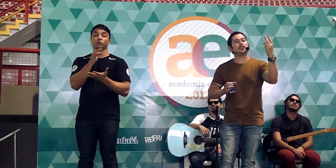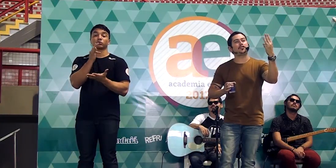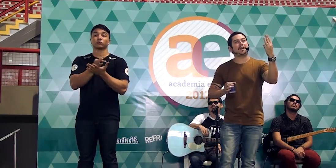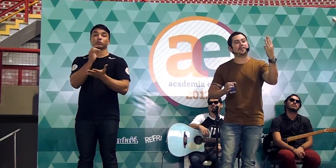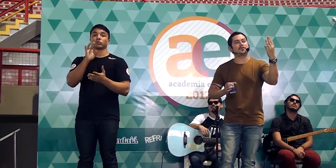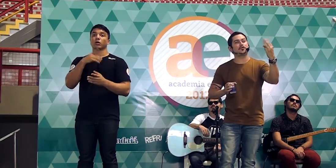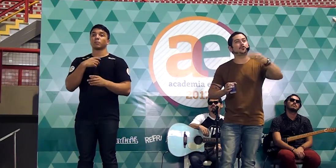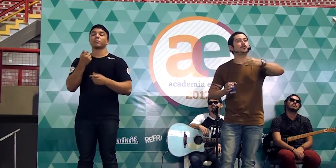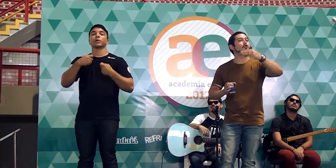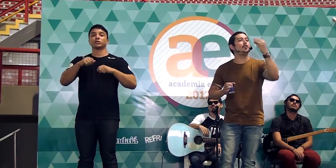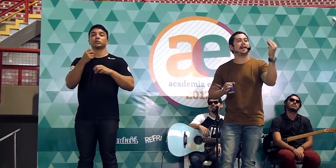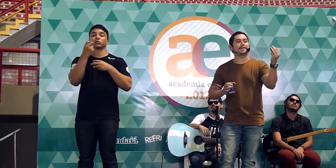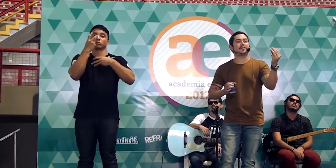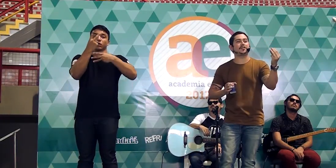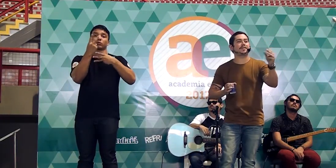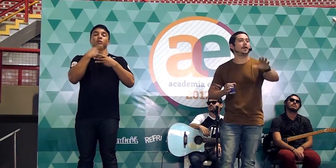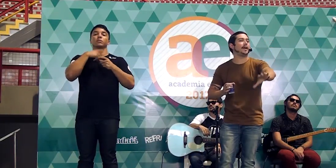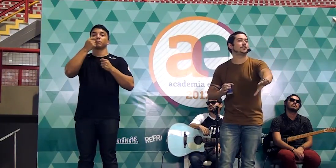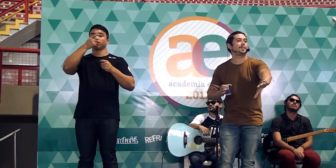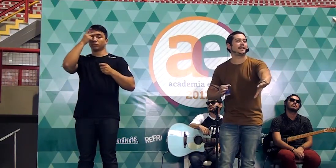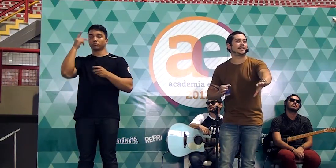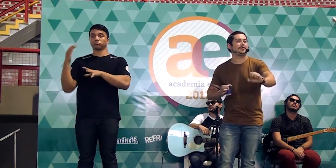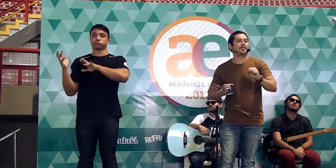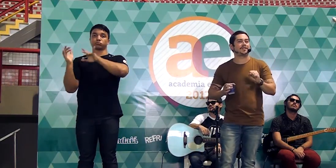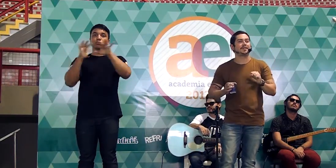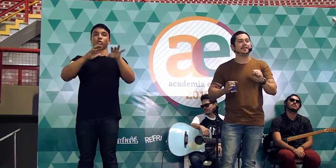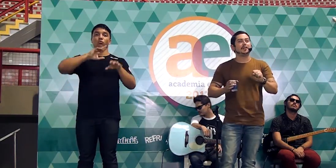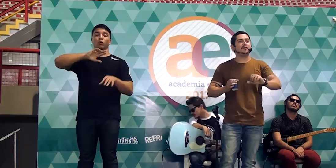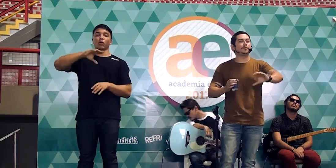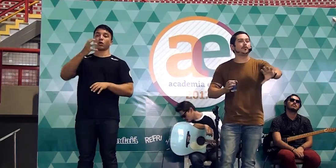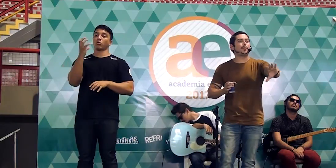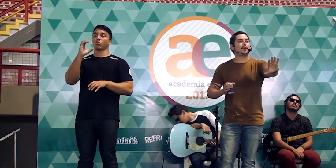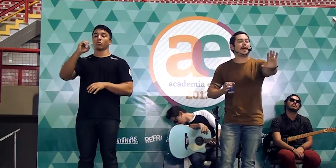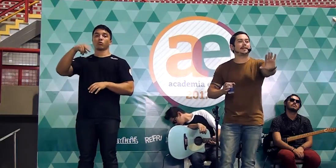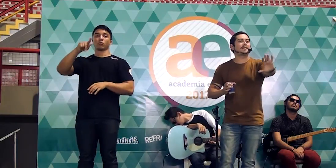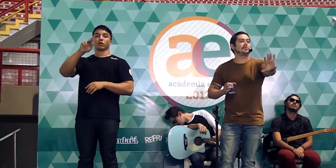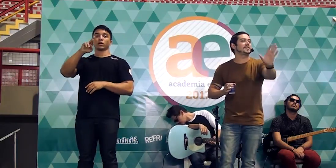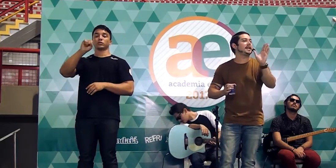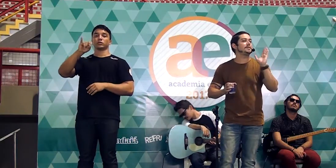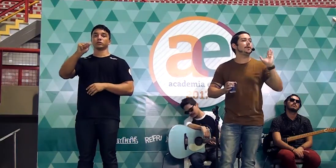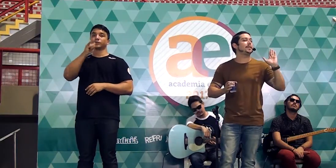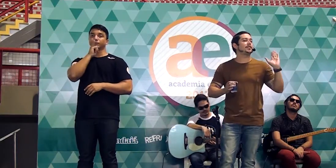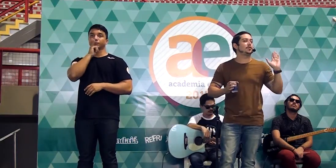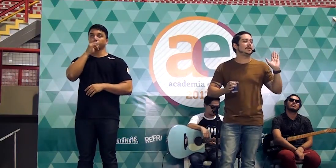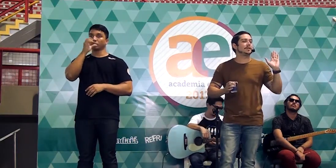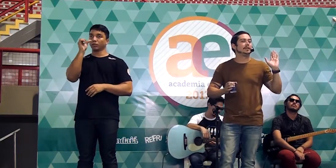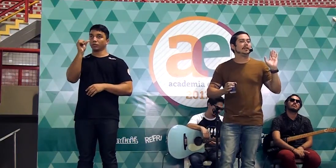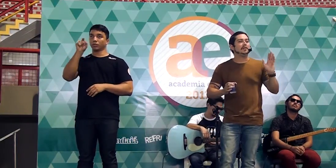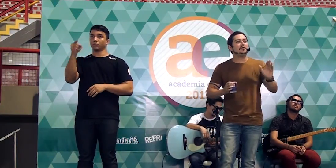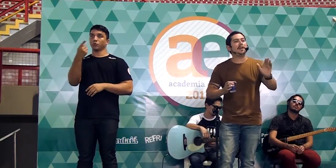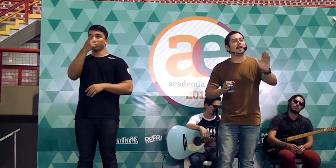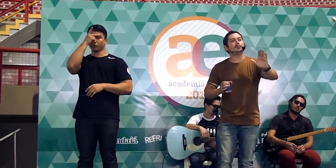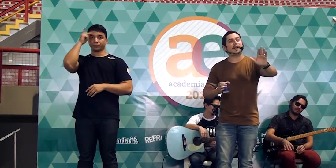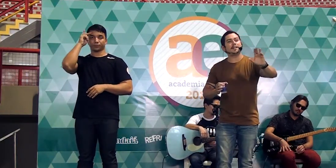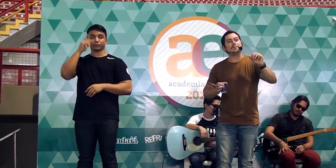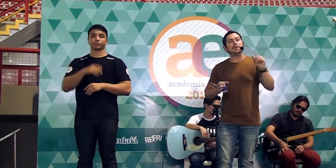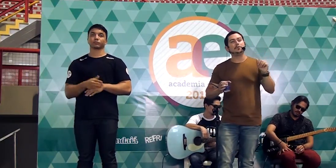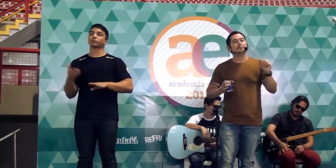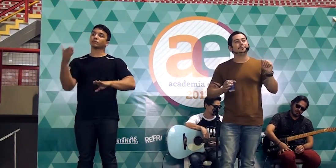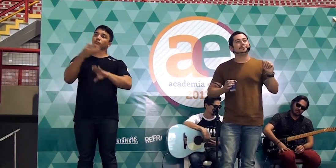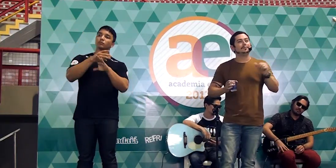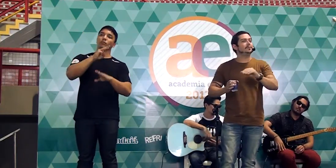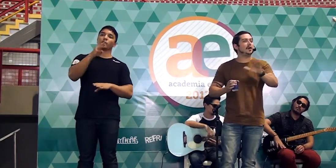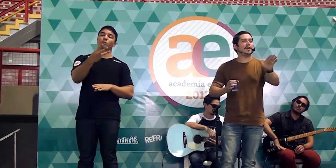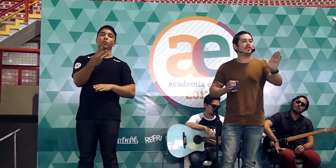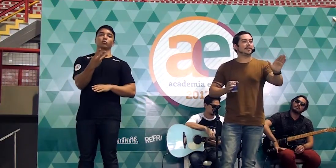for 2/3 dos congressistas, não é dos presentes. Vamos supor que aqui são 6.000 pessoas. Vieram